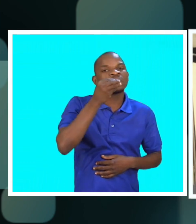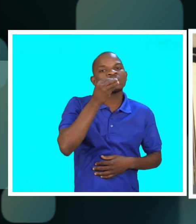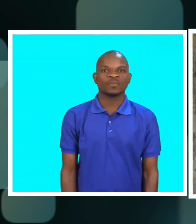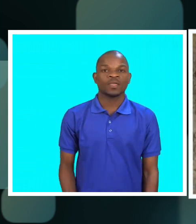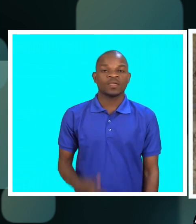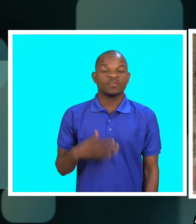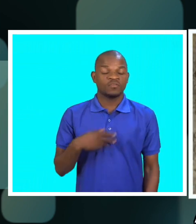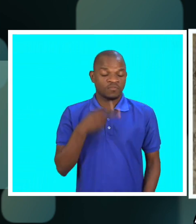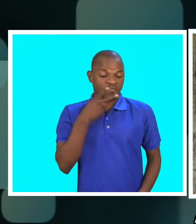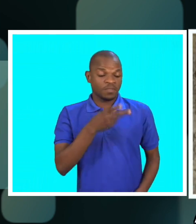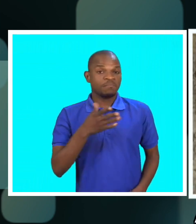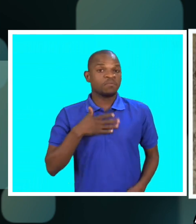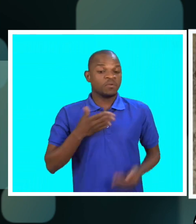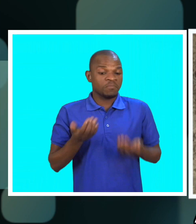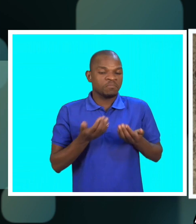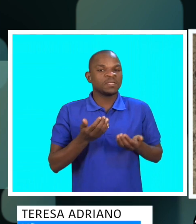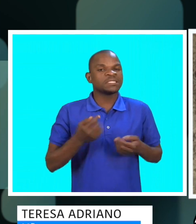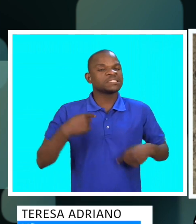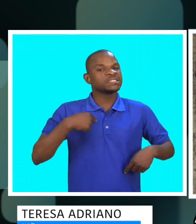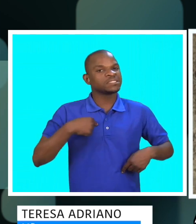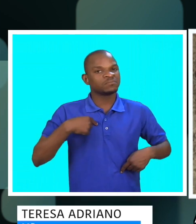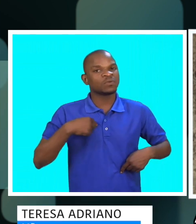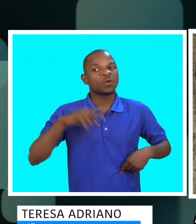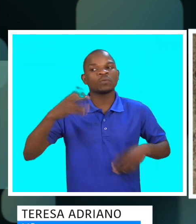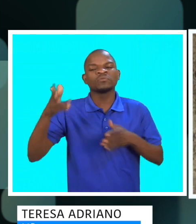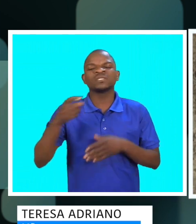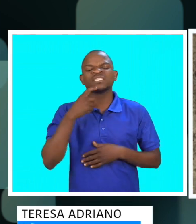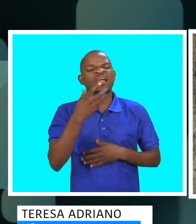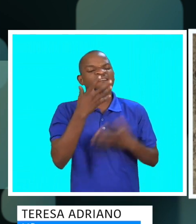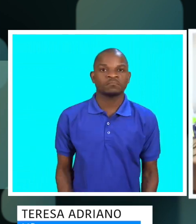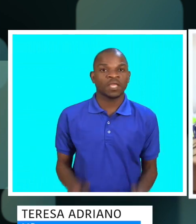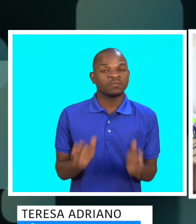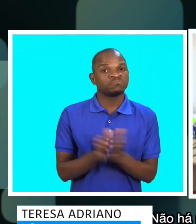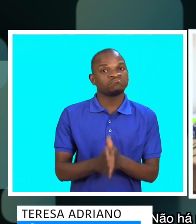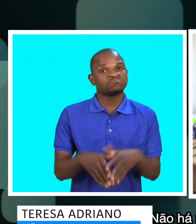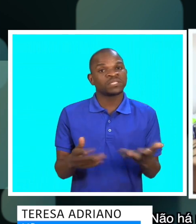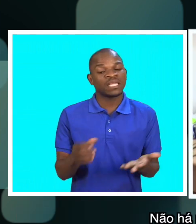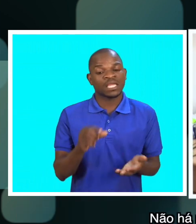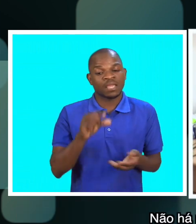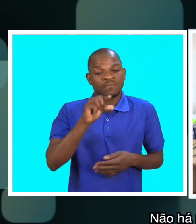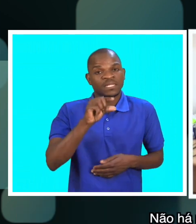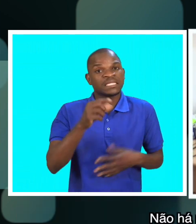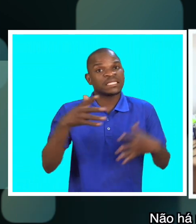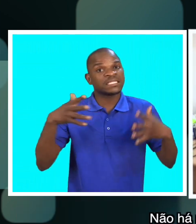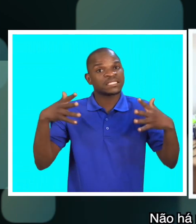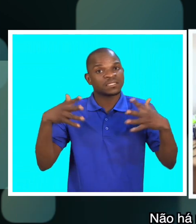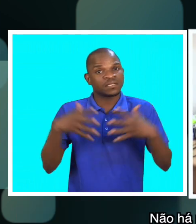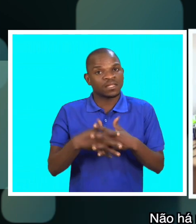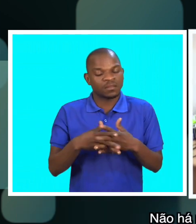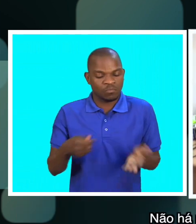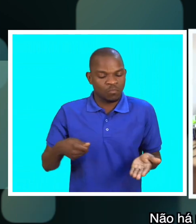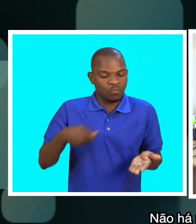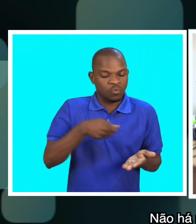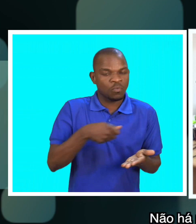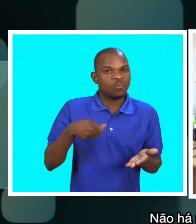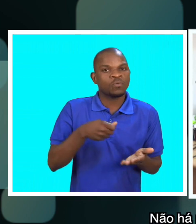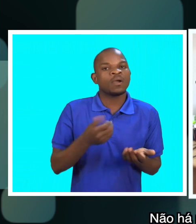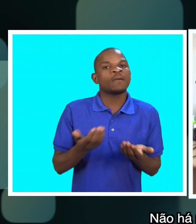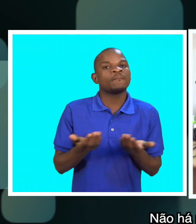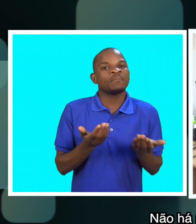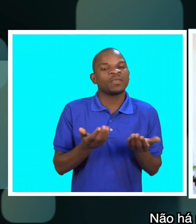dei. Sim, agora já estou a dar porque ele já tem 1 ano e 4 meses. Não há uma dosagem prescrita